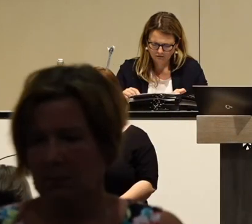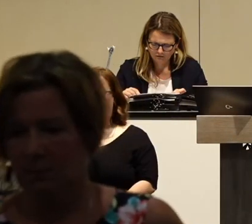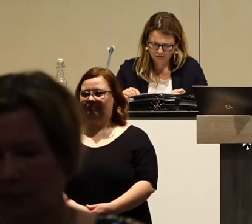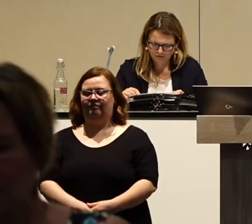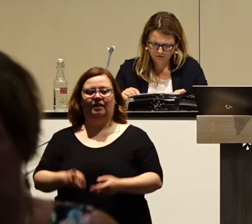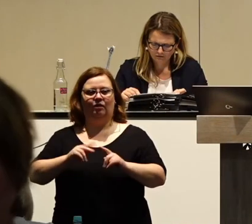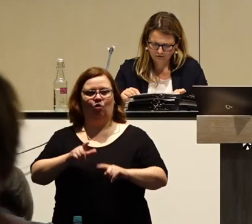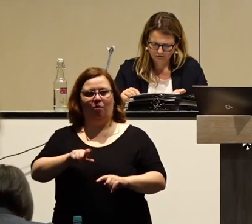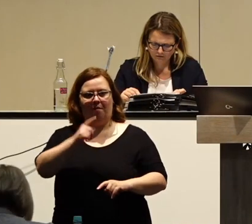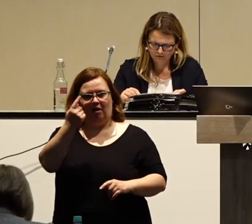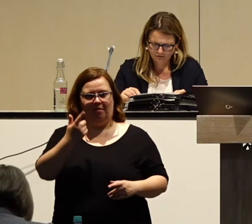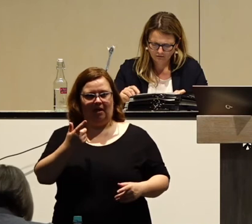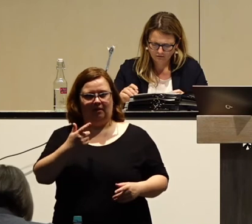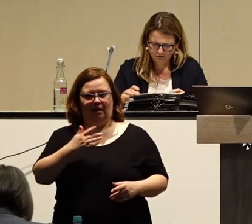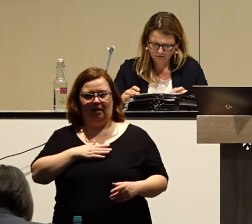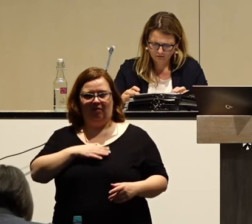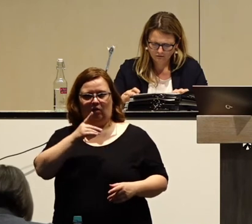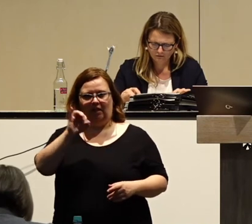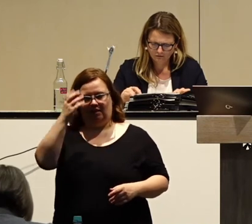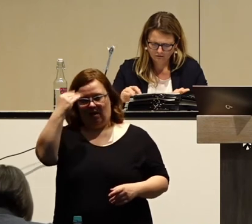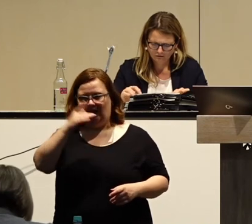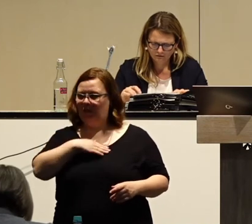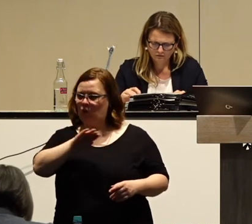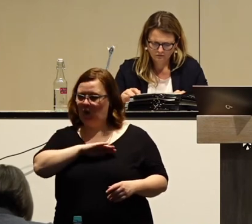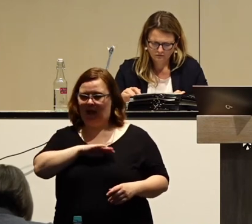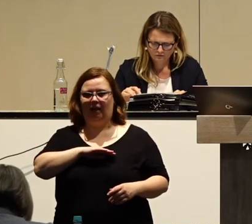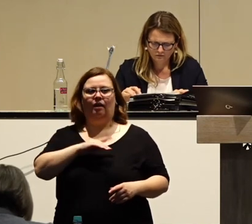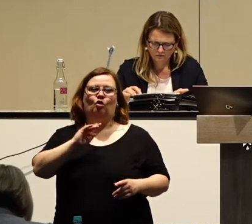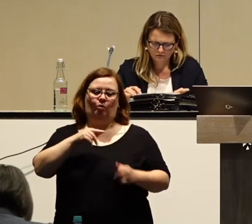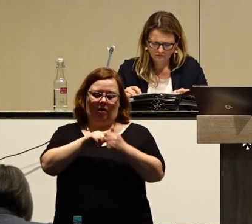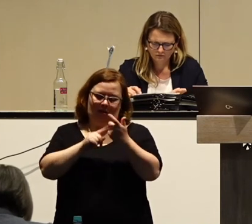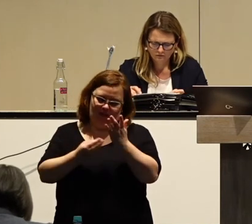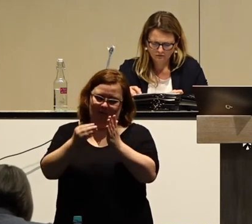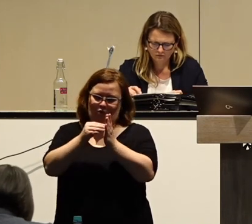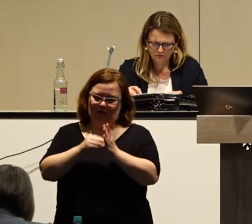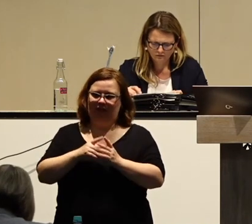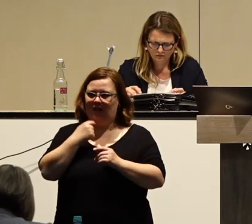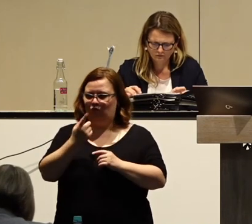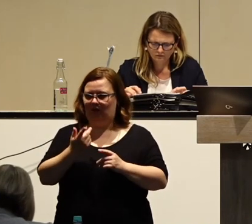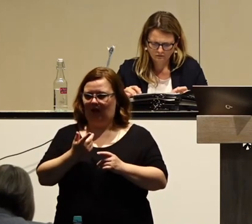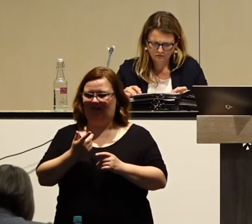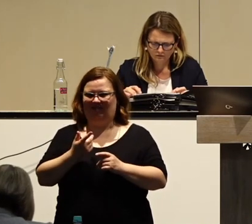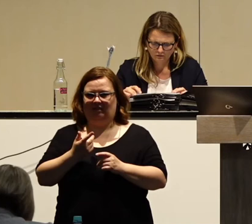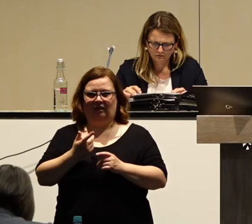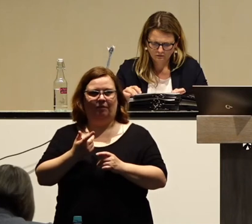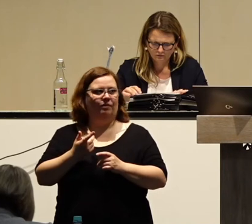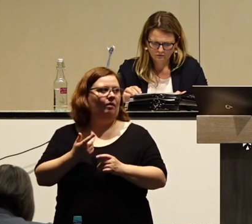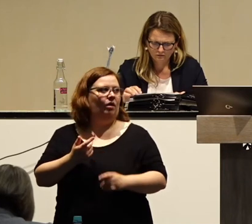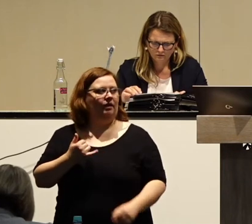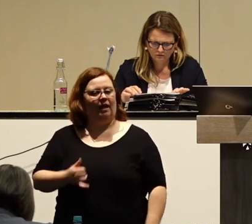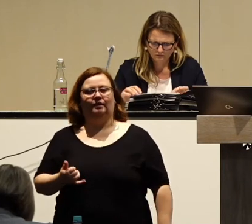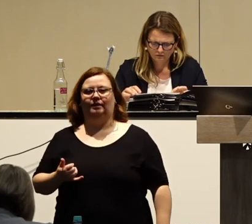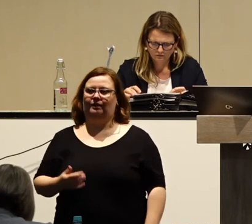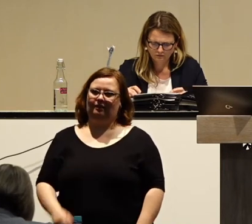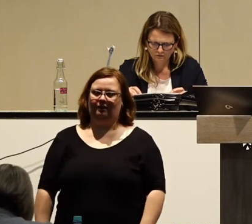Ja, sehr geehrter Herr Oberbürgermeister, liebe Frau Lietzmann, liebe Kolleginnen und Kollegen, jetzt möchte ich doch noch mal auf ein paar Punkte eingehen, die hier gesagt worden sind. Jetzt ärgere ich mich aber